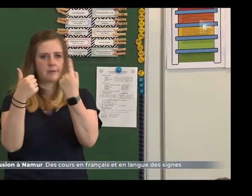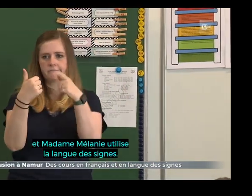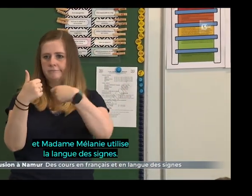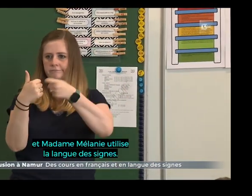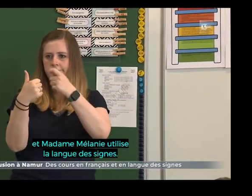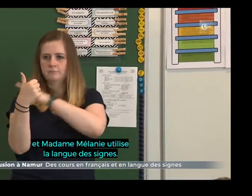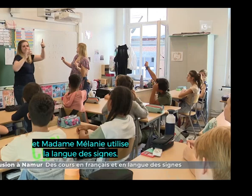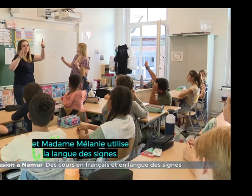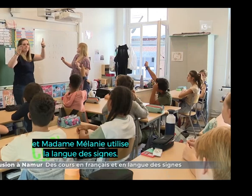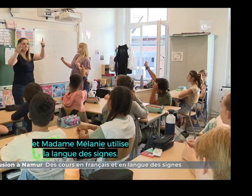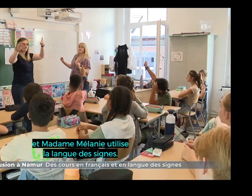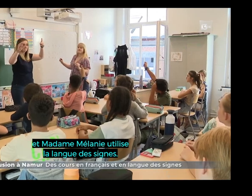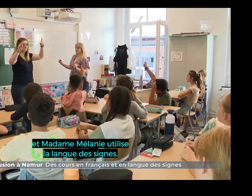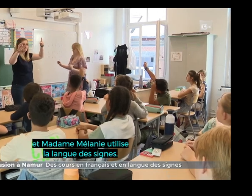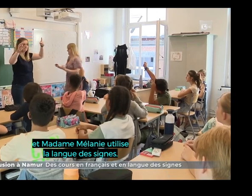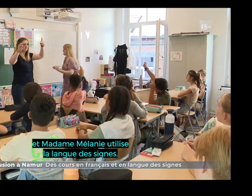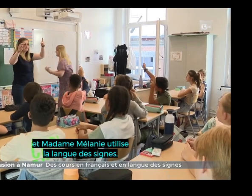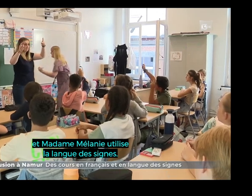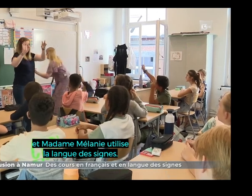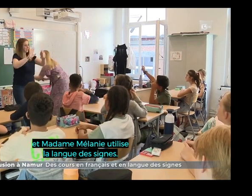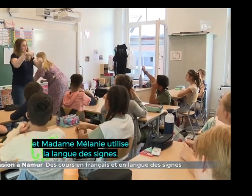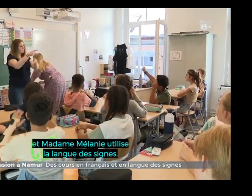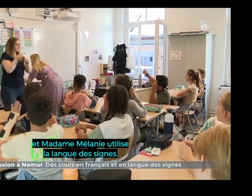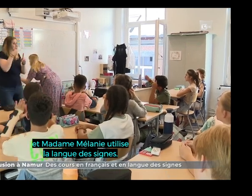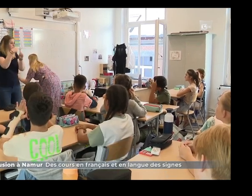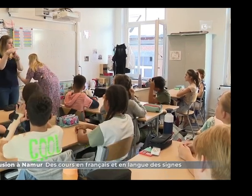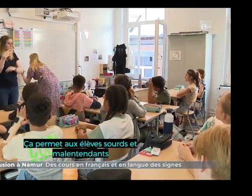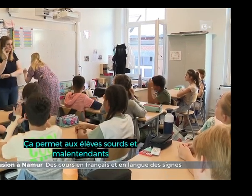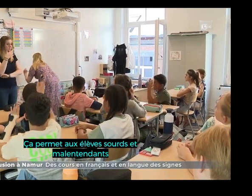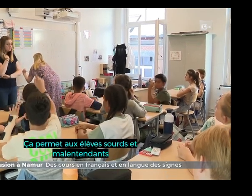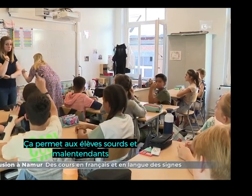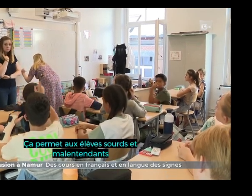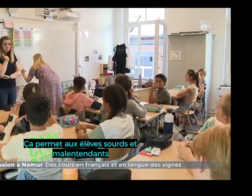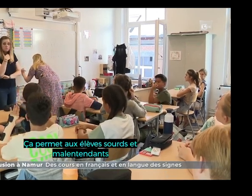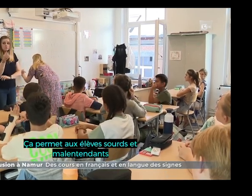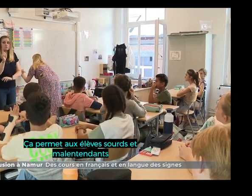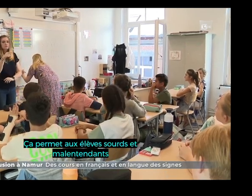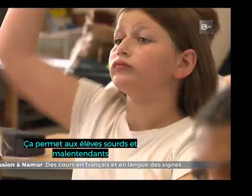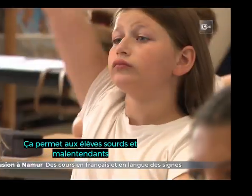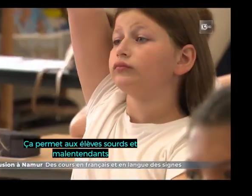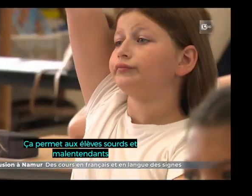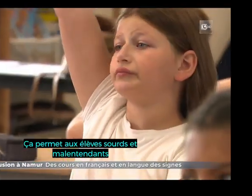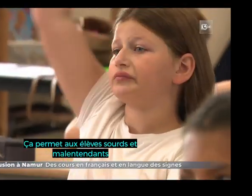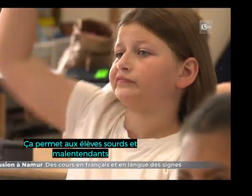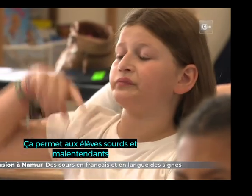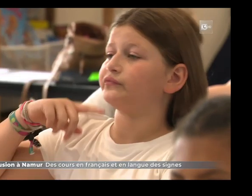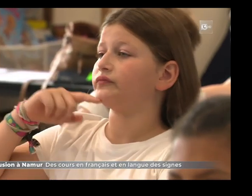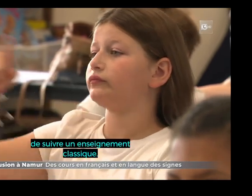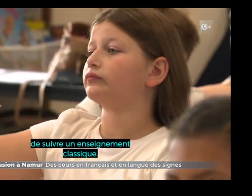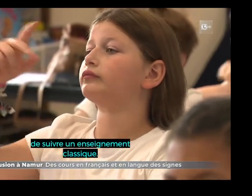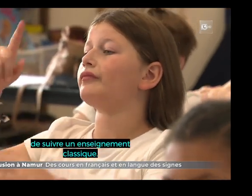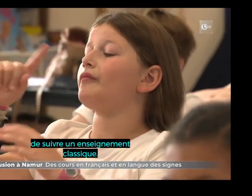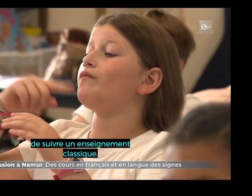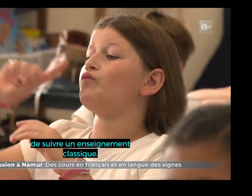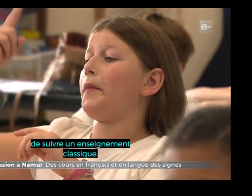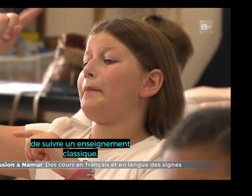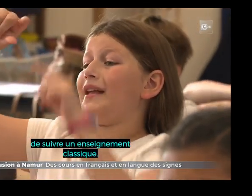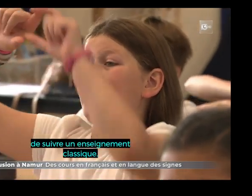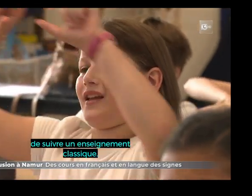organisation unique qui permet aux élèves sourds et malentendants de suivre un enseignement classique aux côtés d'élèves entendants. Il y a seulement